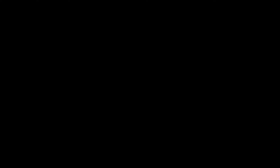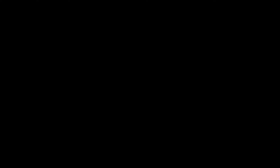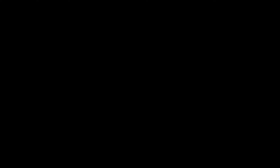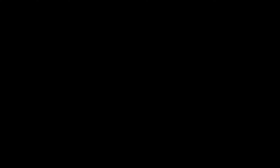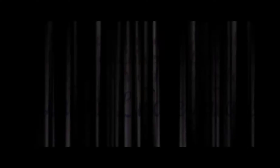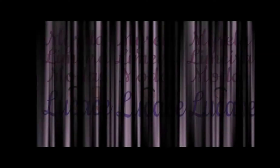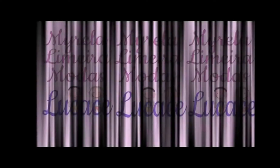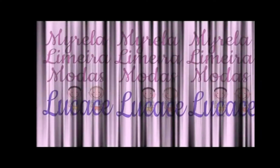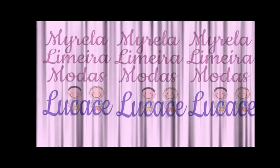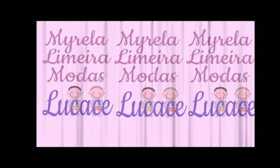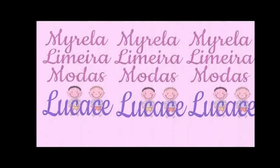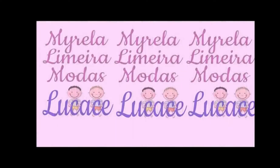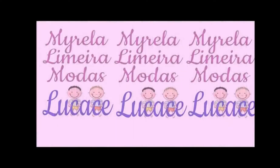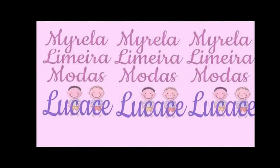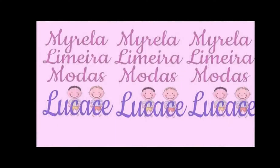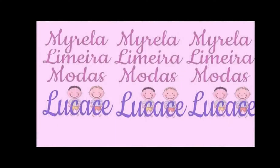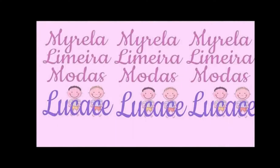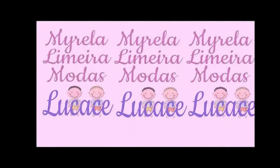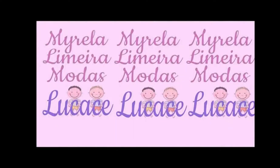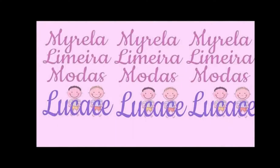A